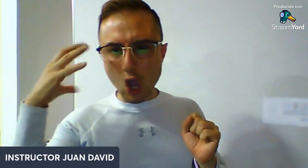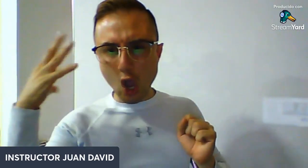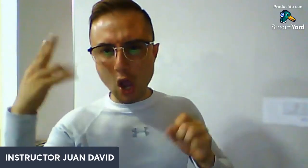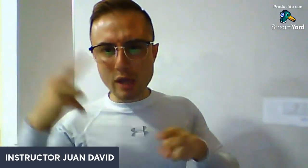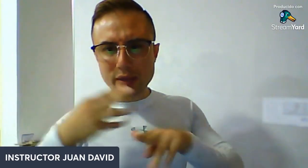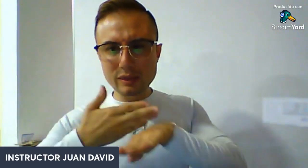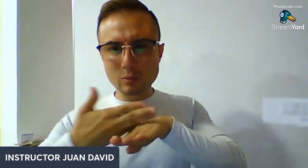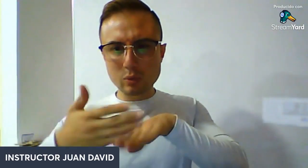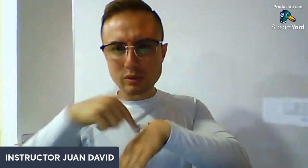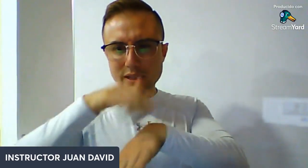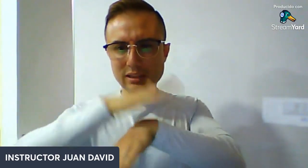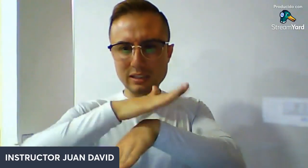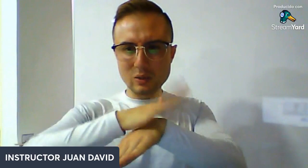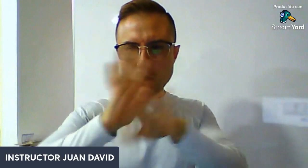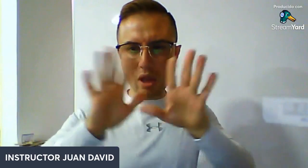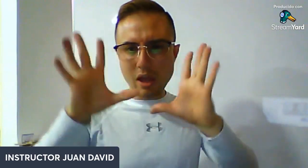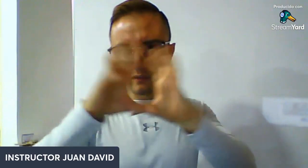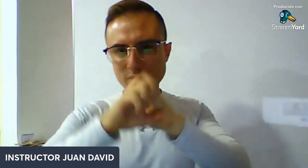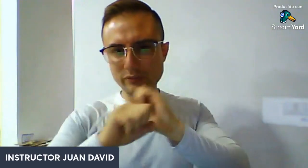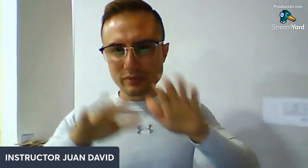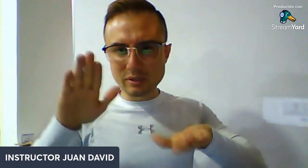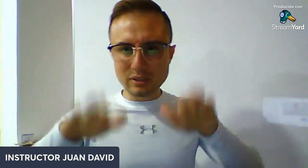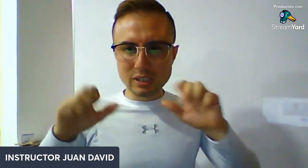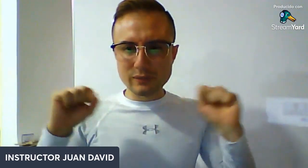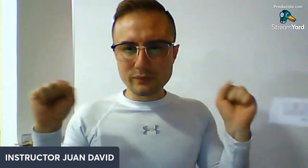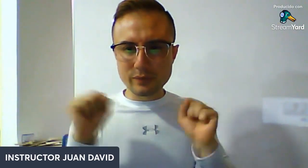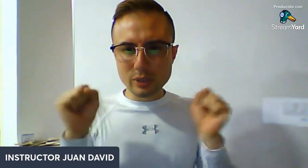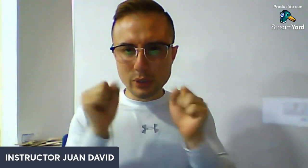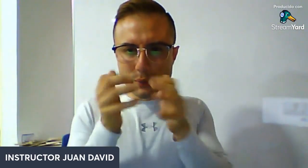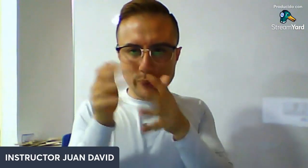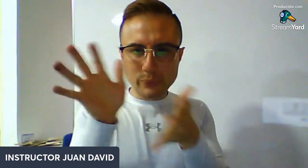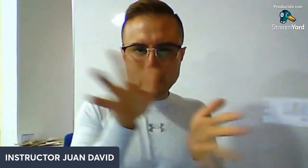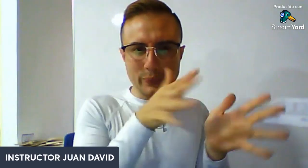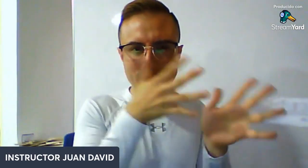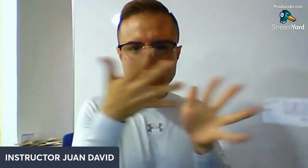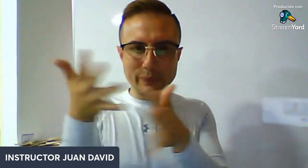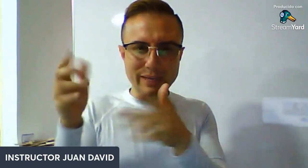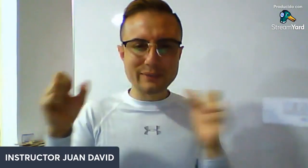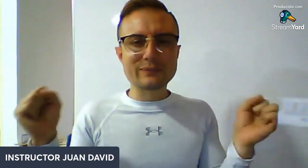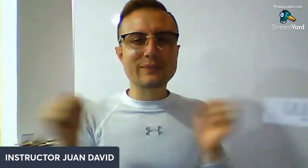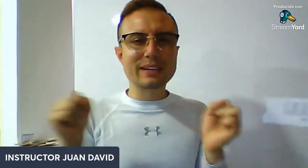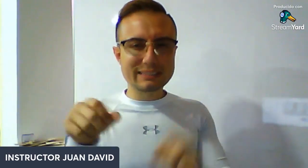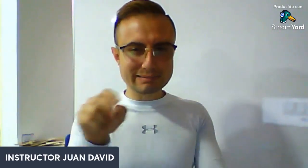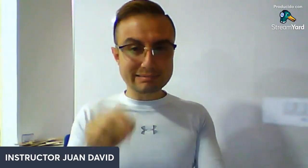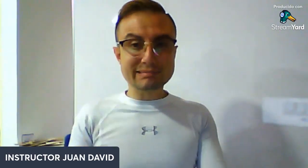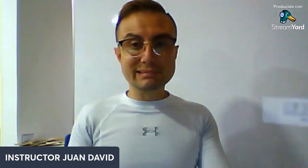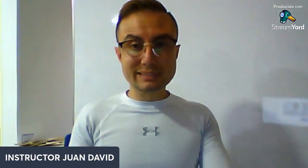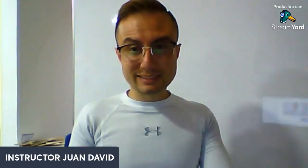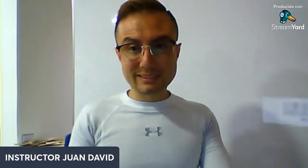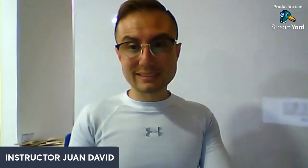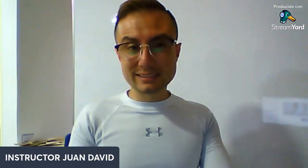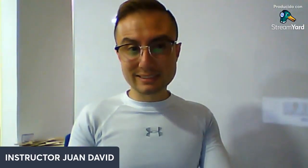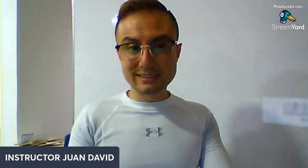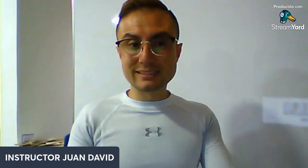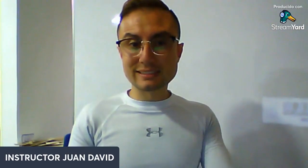en bogotá hecho sol y después en la tarde anoche escriba